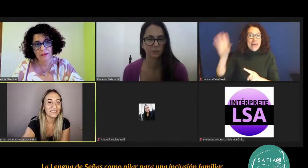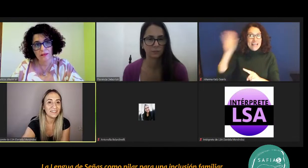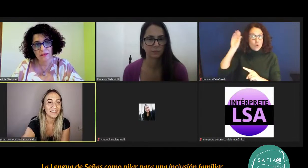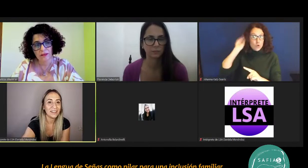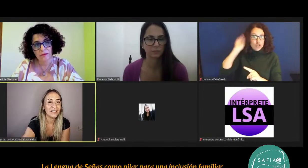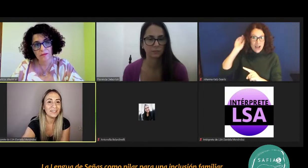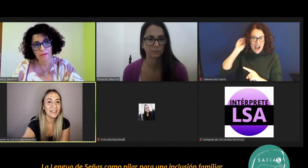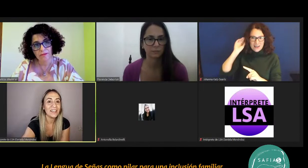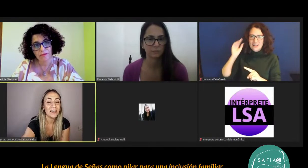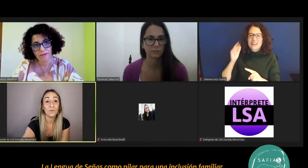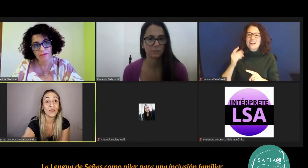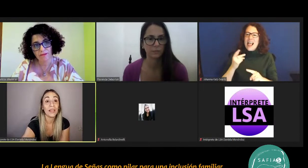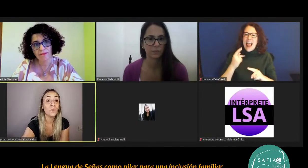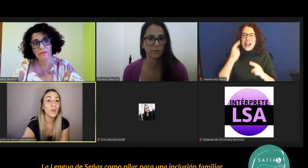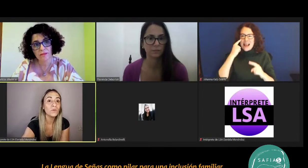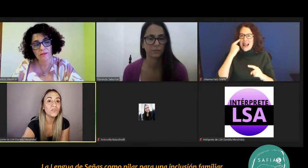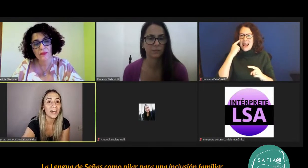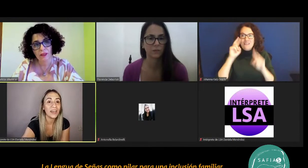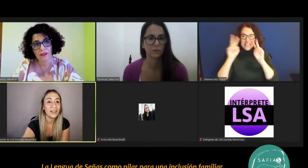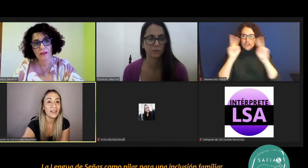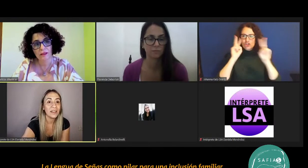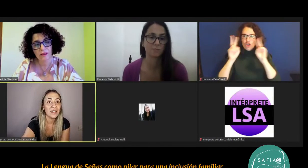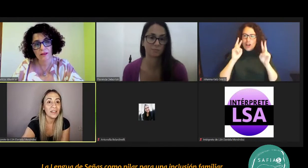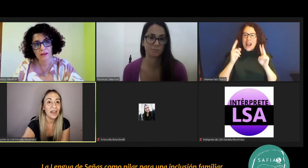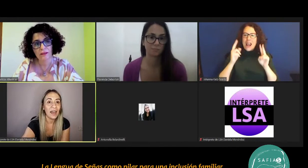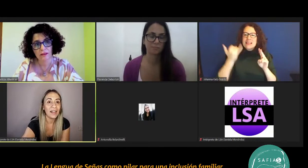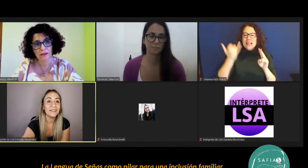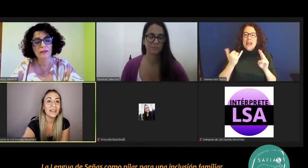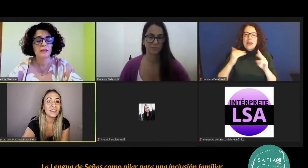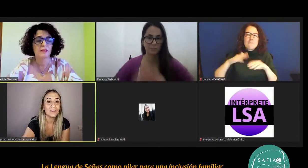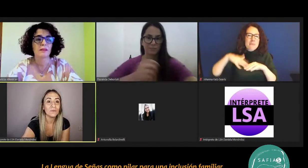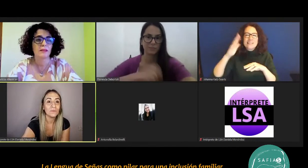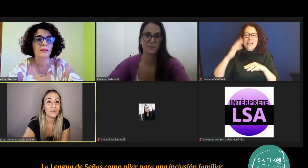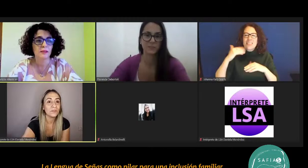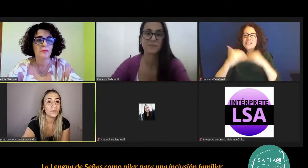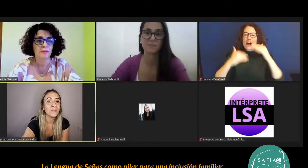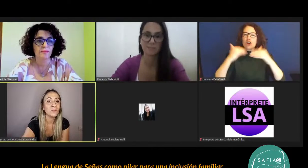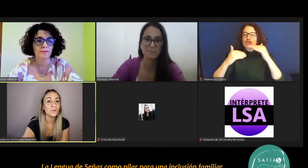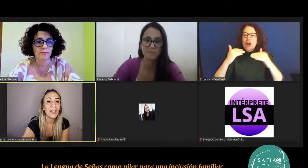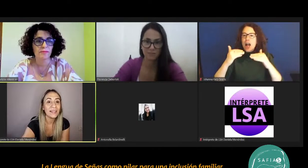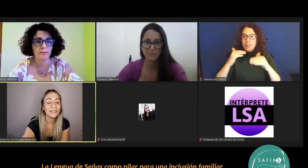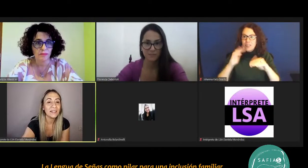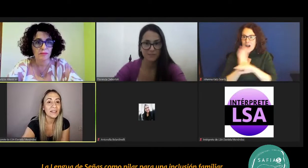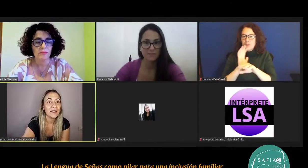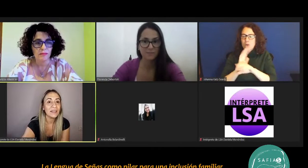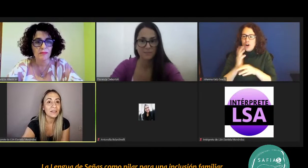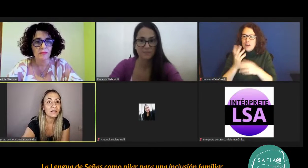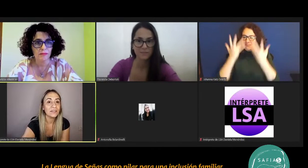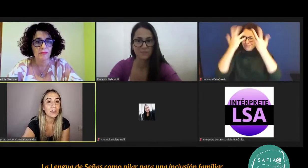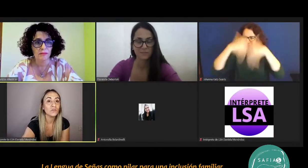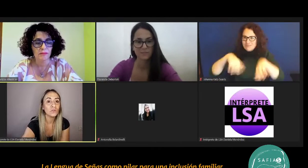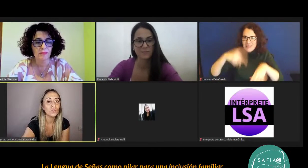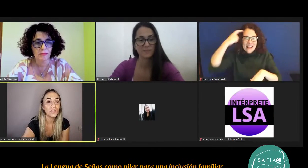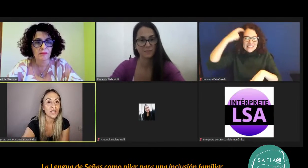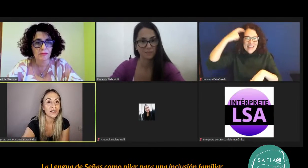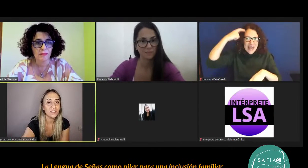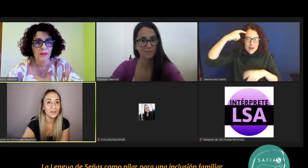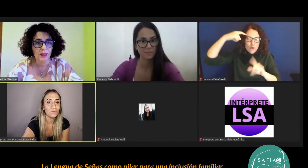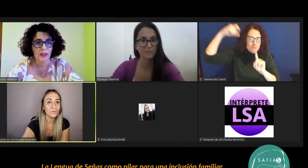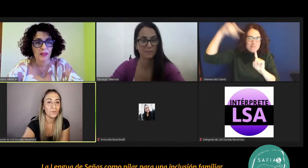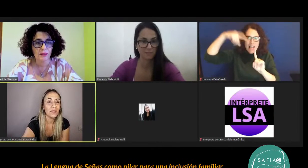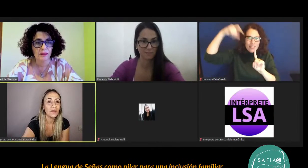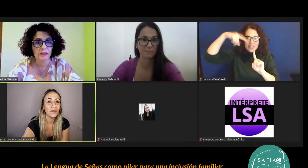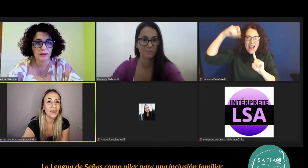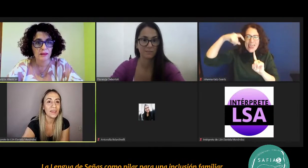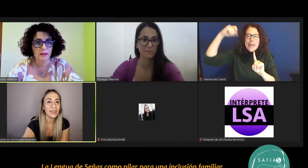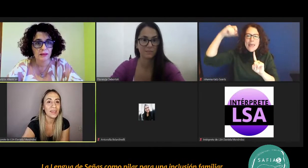captan enseguida, porque al no escuchar, al ser personas visuales, se construyen